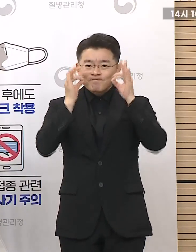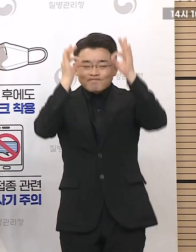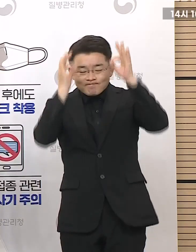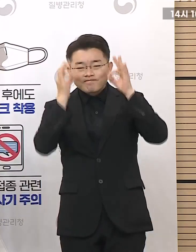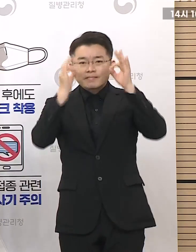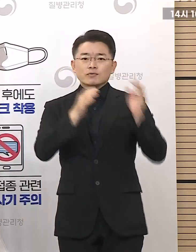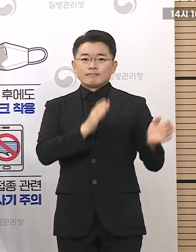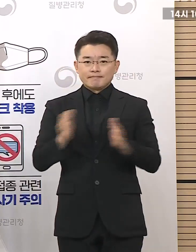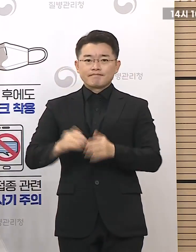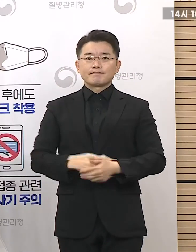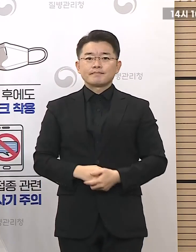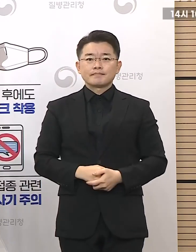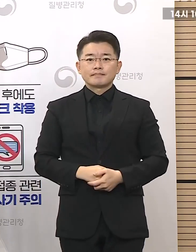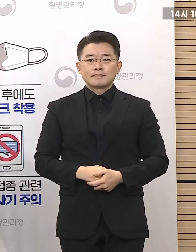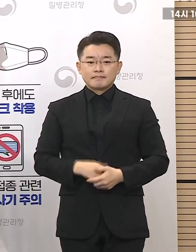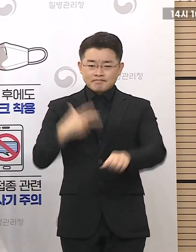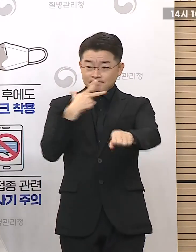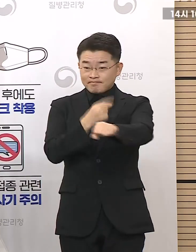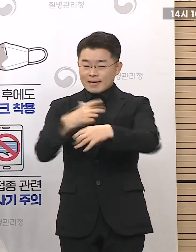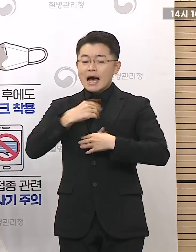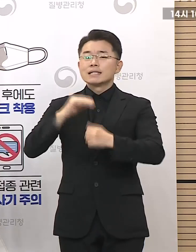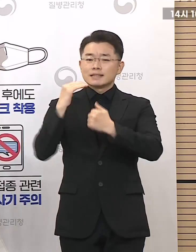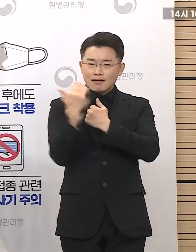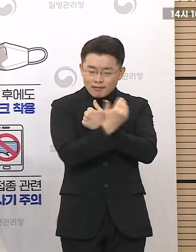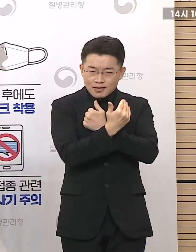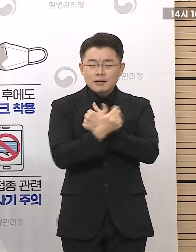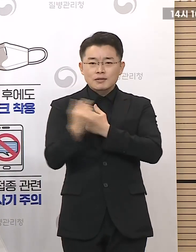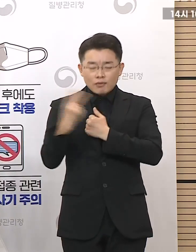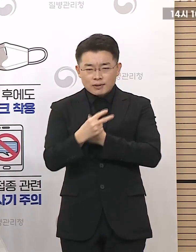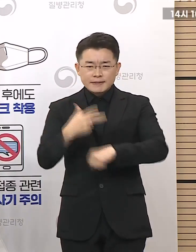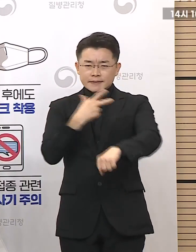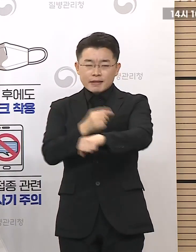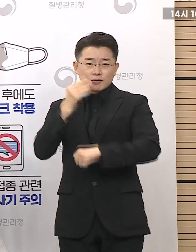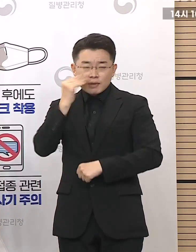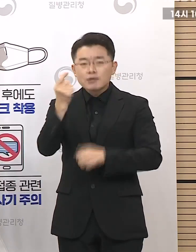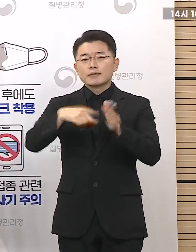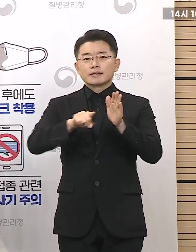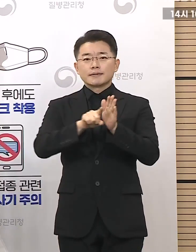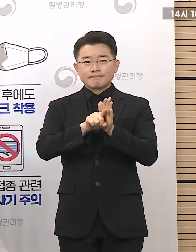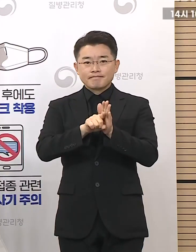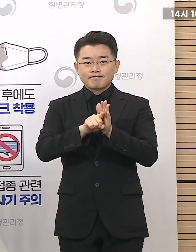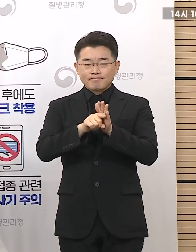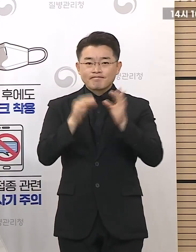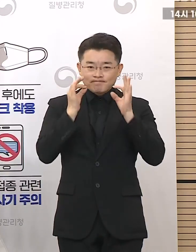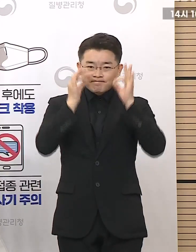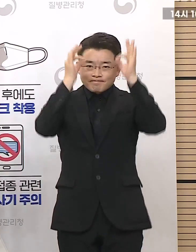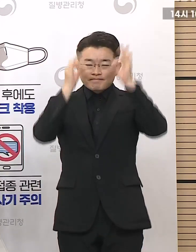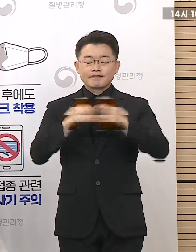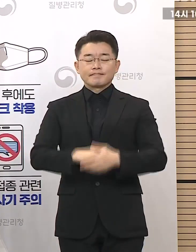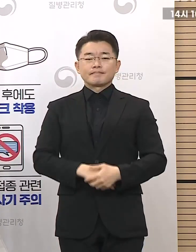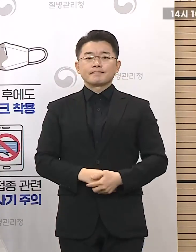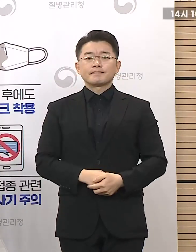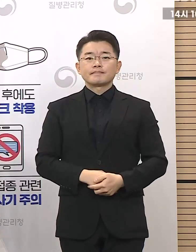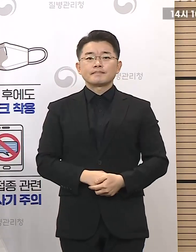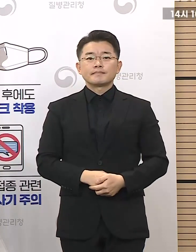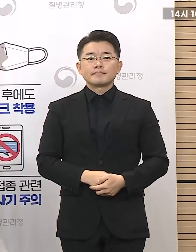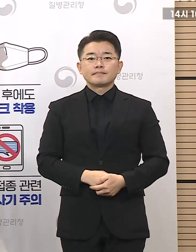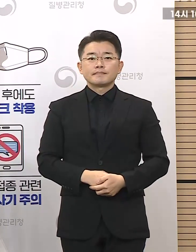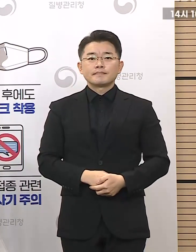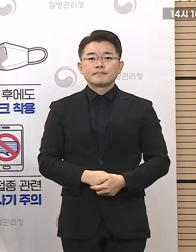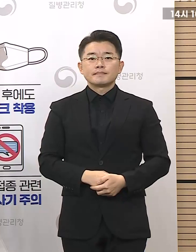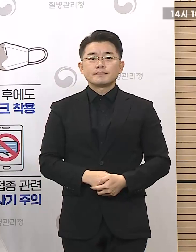철저하게 준비해서 안전하고 편리한 접종이 이루어질 수 있도록 만전을 다하겠습니다.